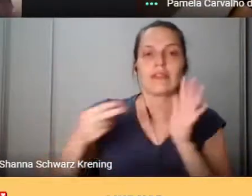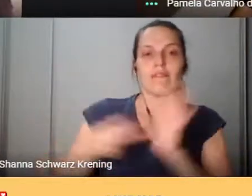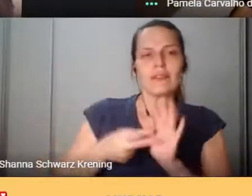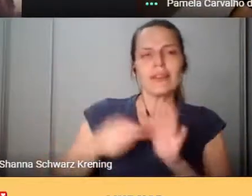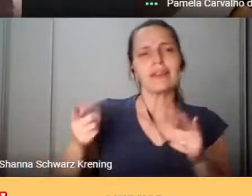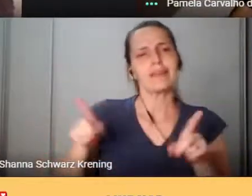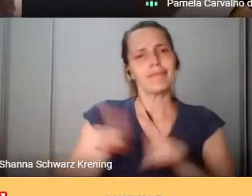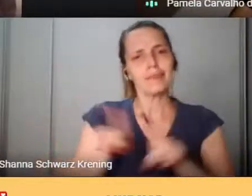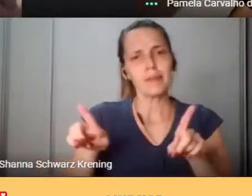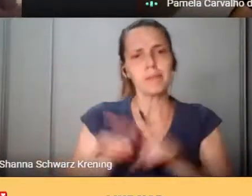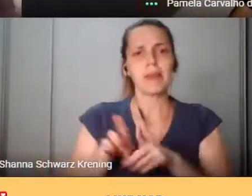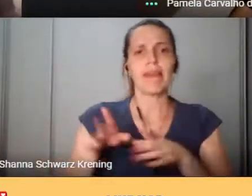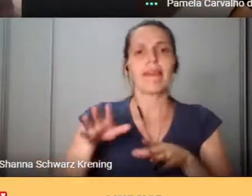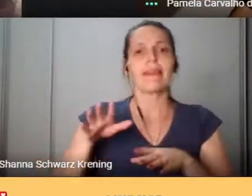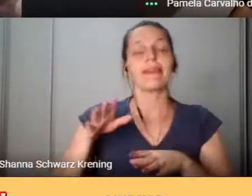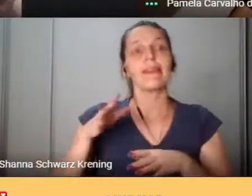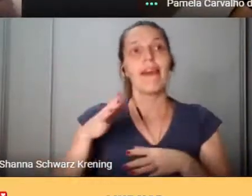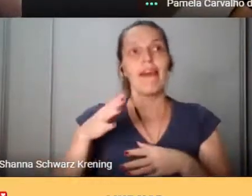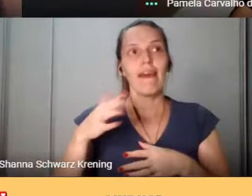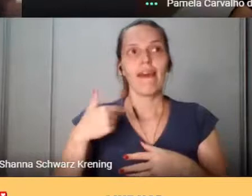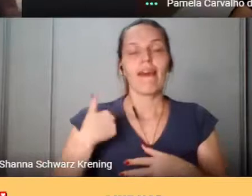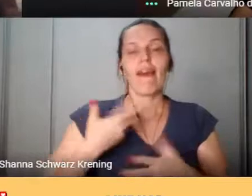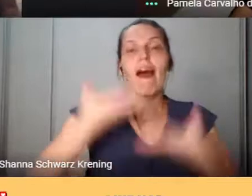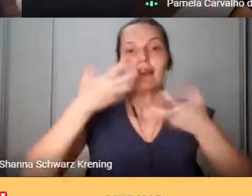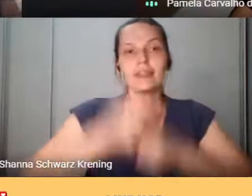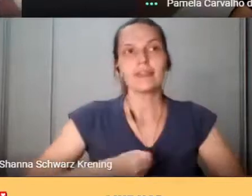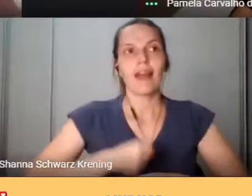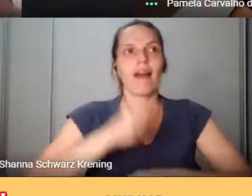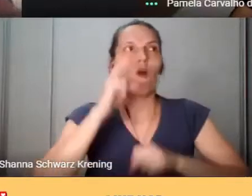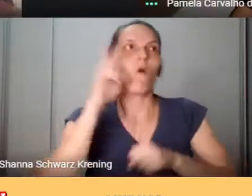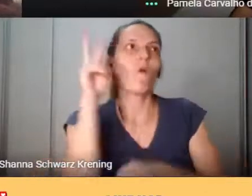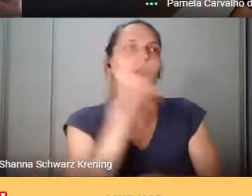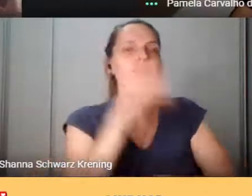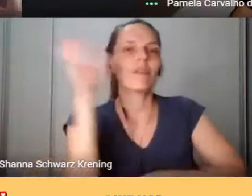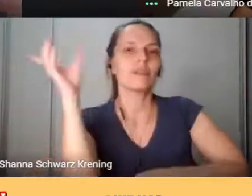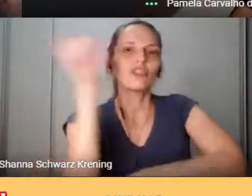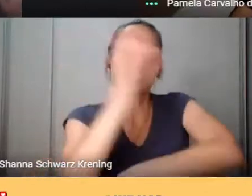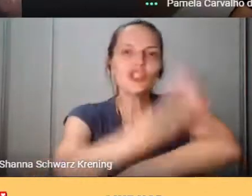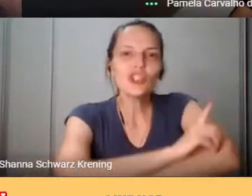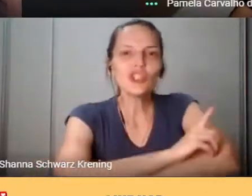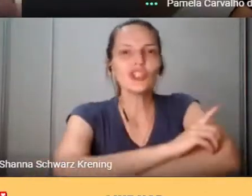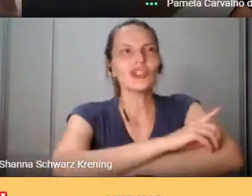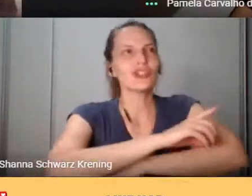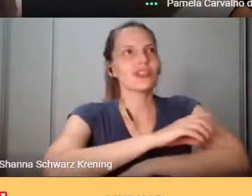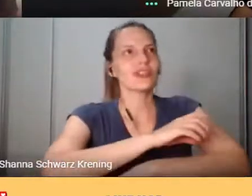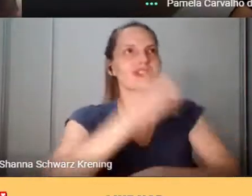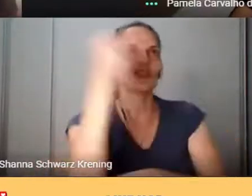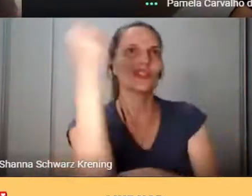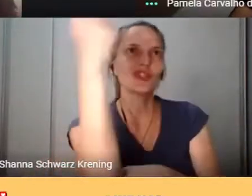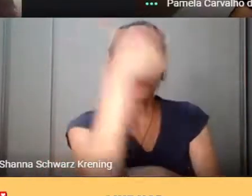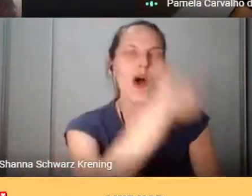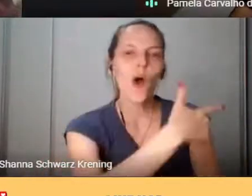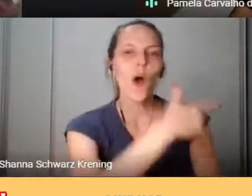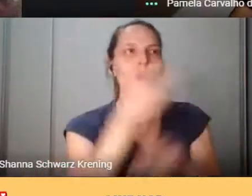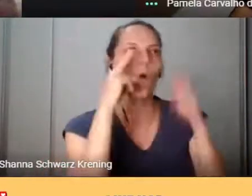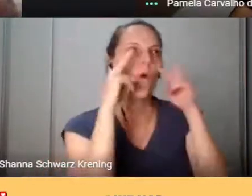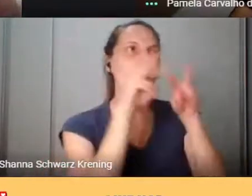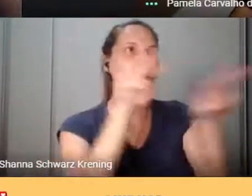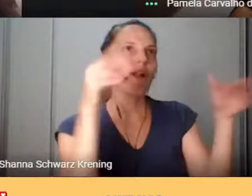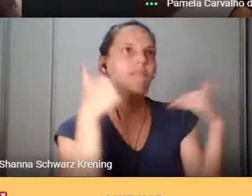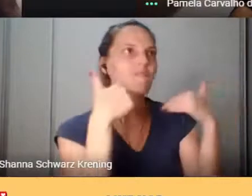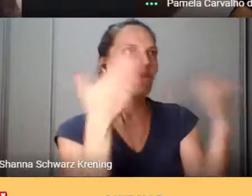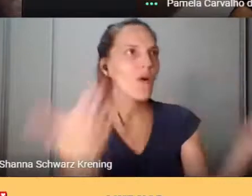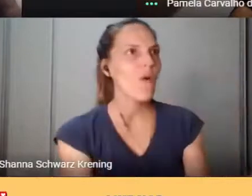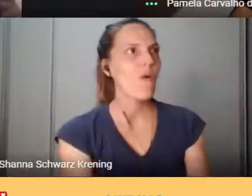poder olhar o bonito sol que tem lá fora, ou o dia, né? E poder olhar um pouquinho para o externo. E aí,